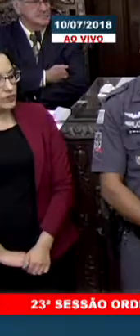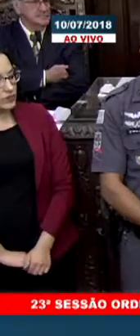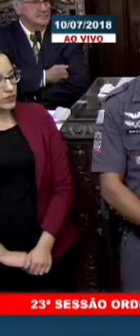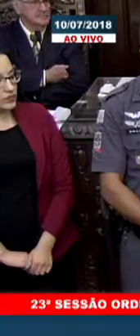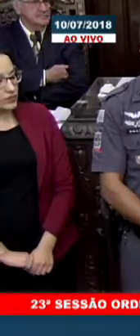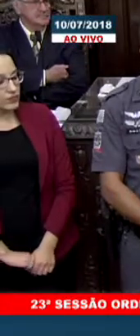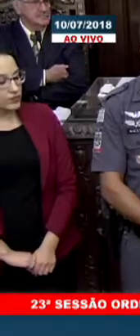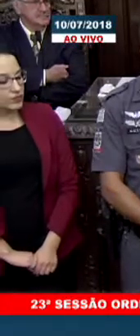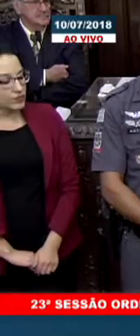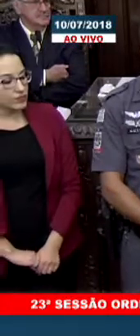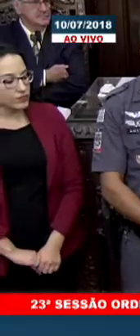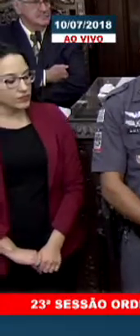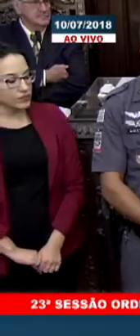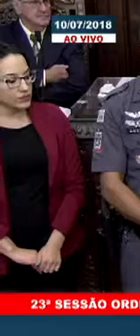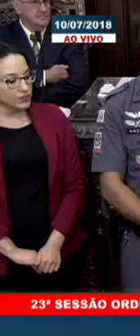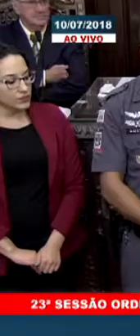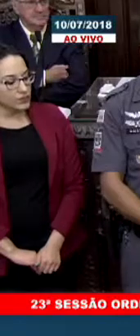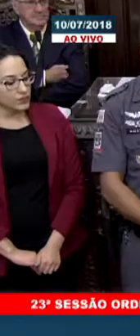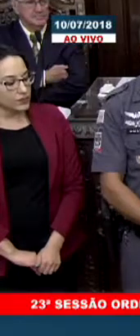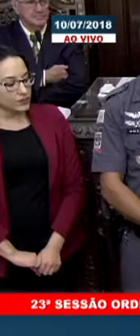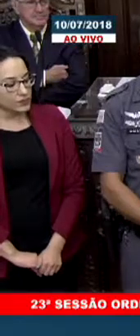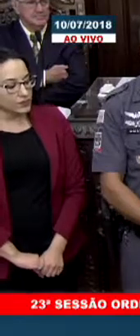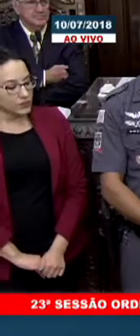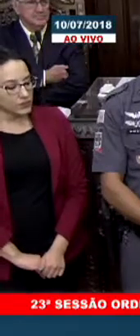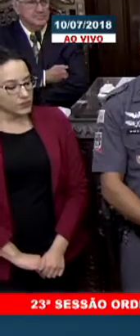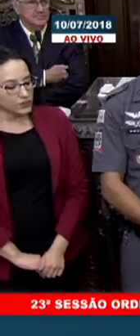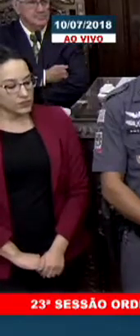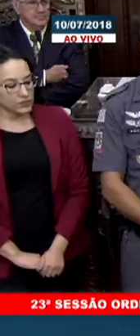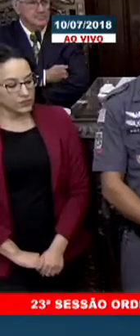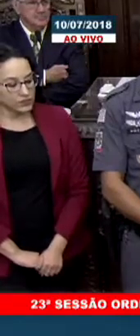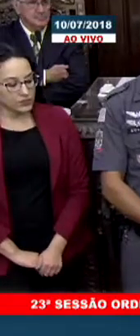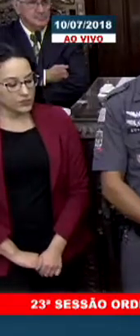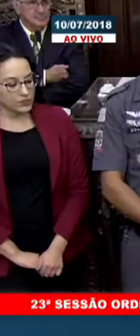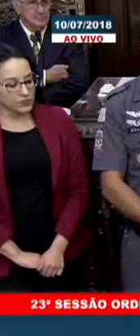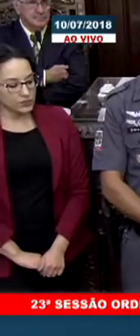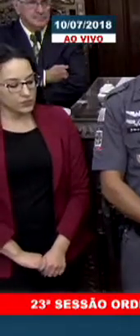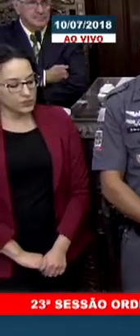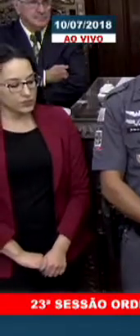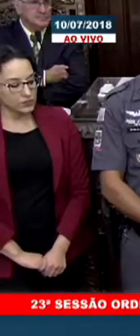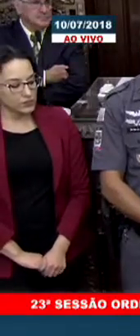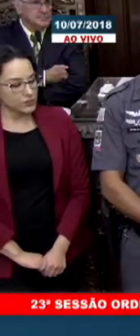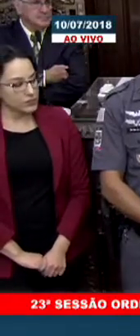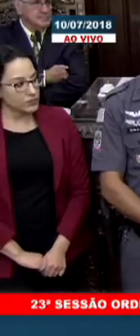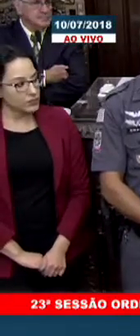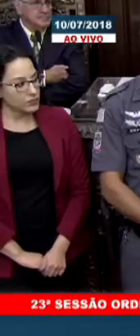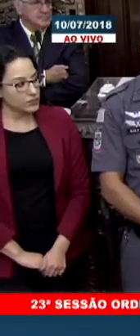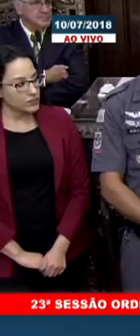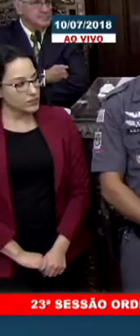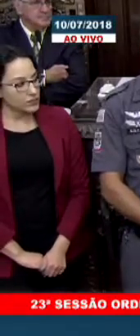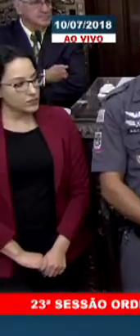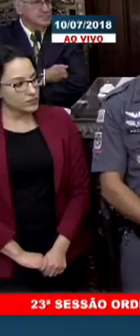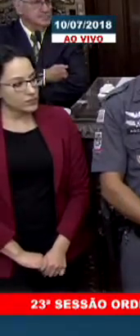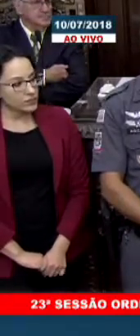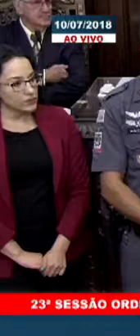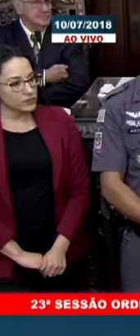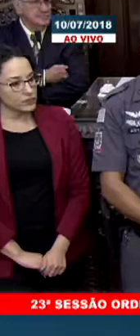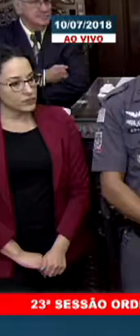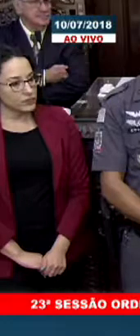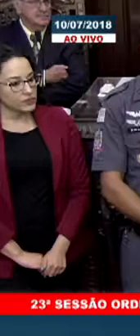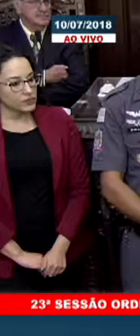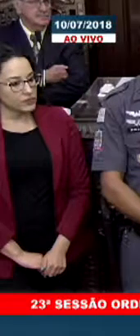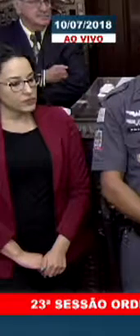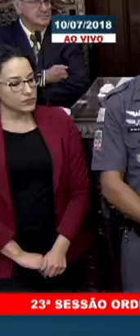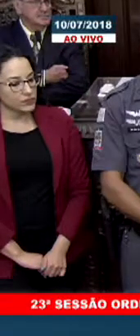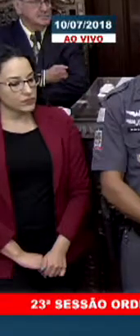juramento de doar a sua própria vida em defesa do cidadão. O ato praticado pelo Pires,